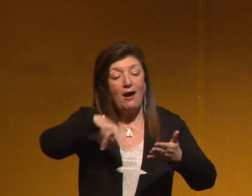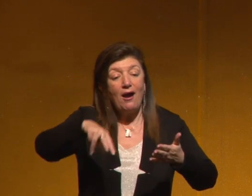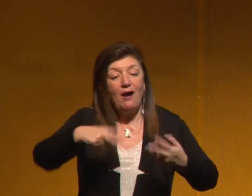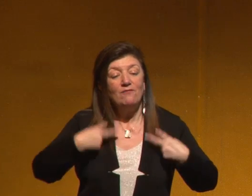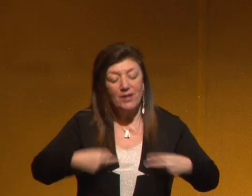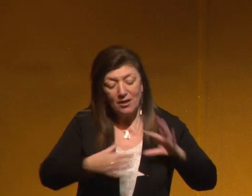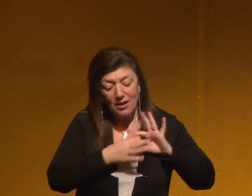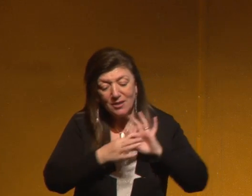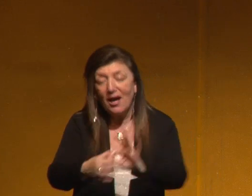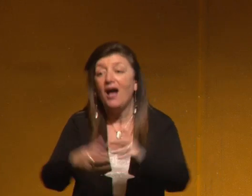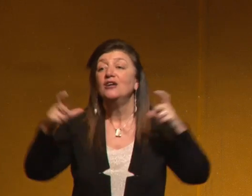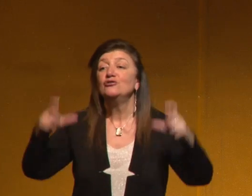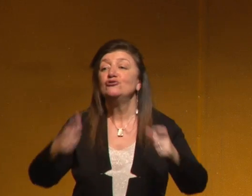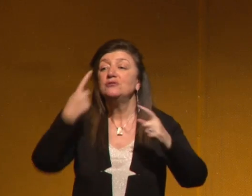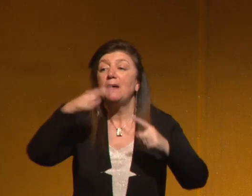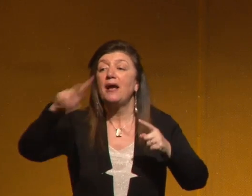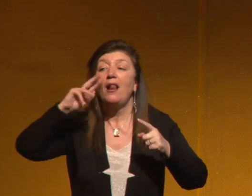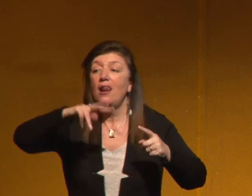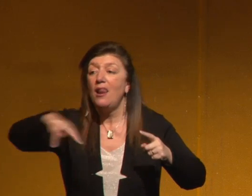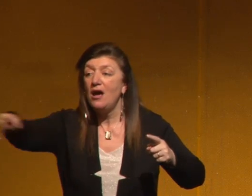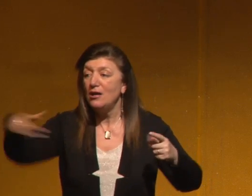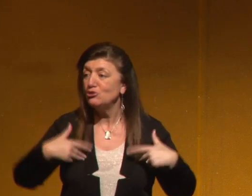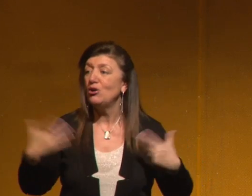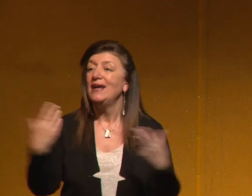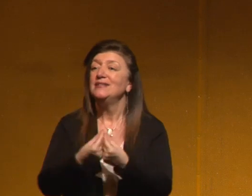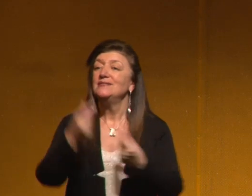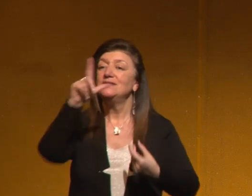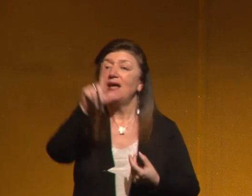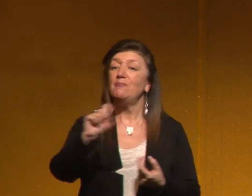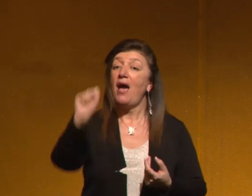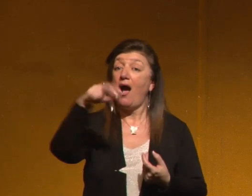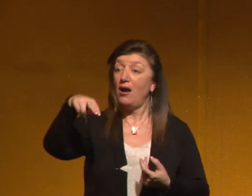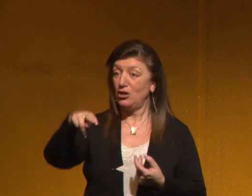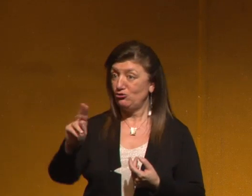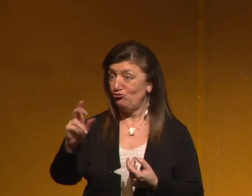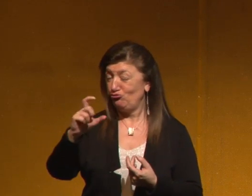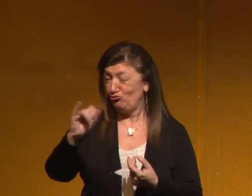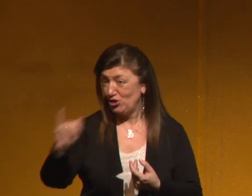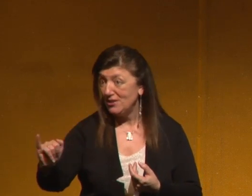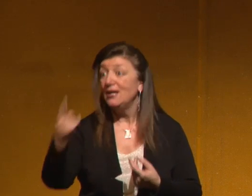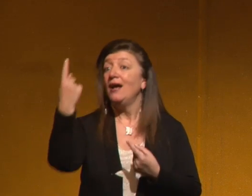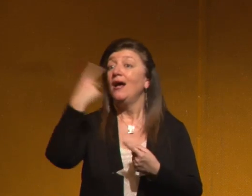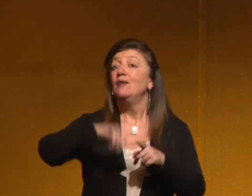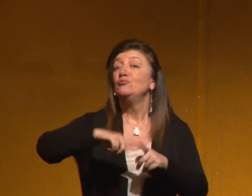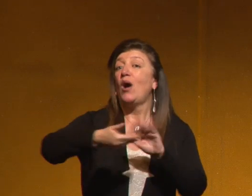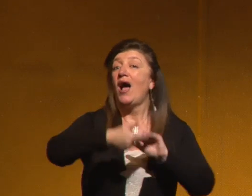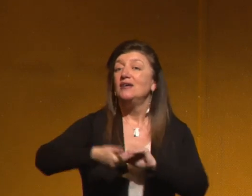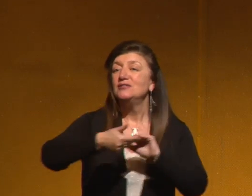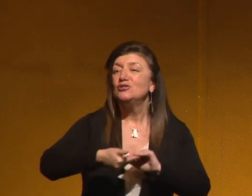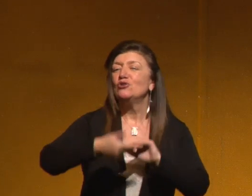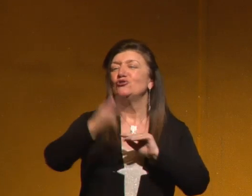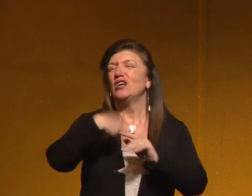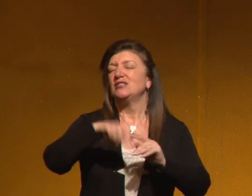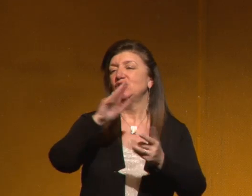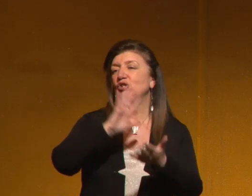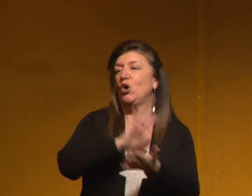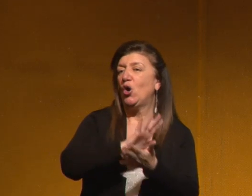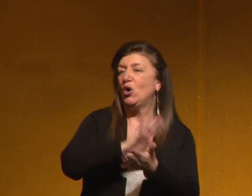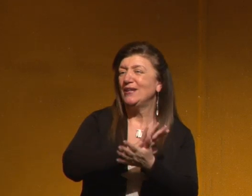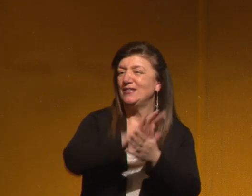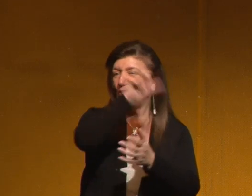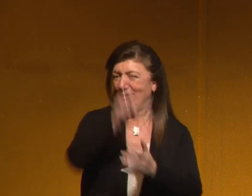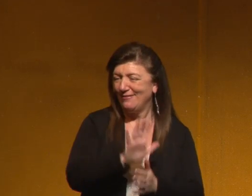legge che viene presentata quasi non sbaglio con insieme insieme all'anci le cose fatte con l'associazione italiana editori da ultimo